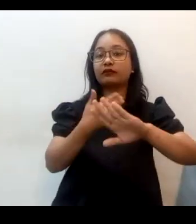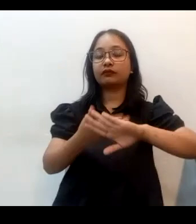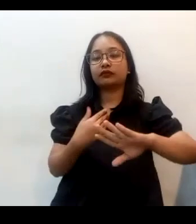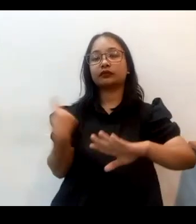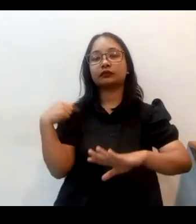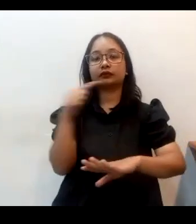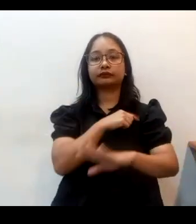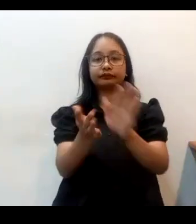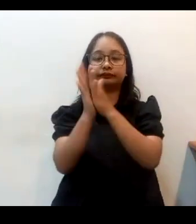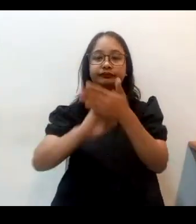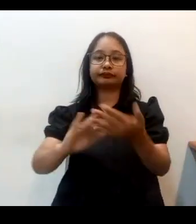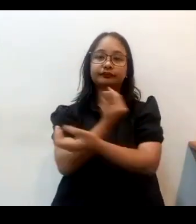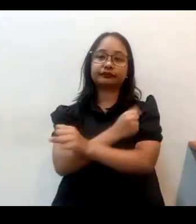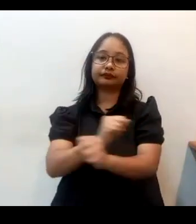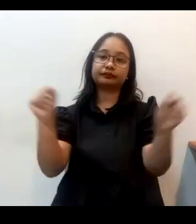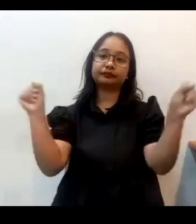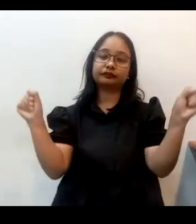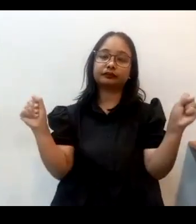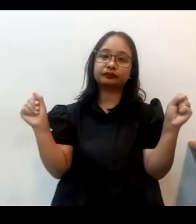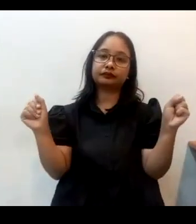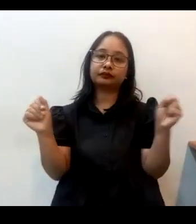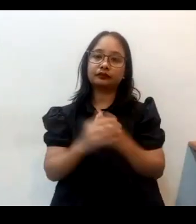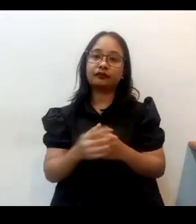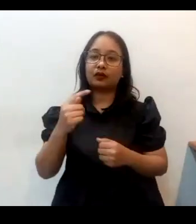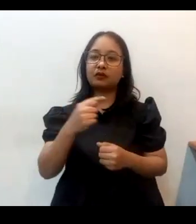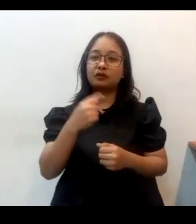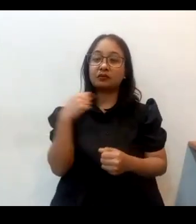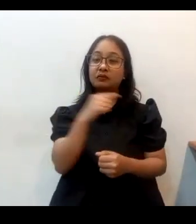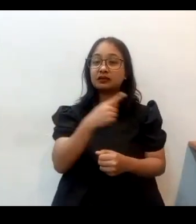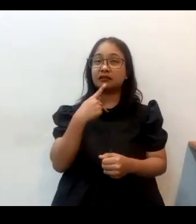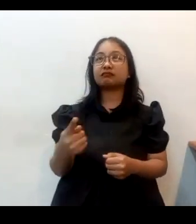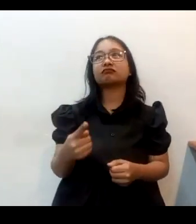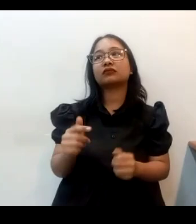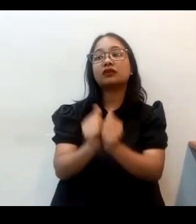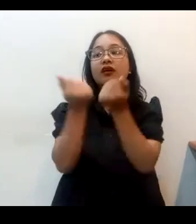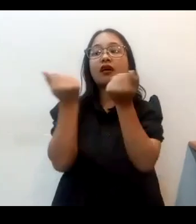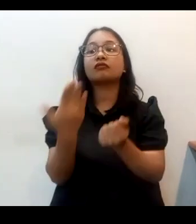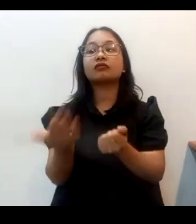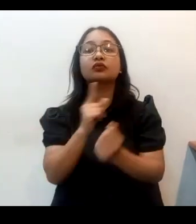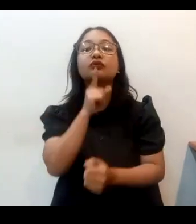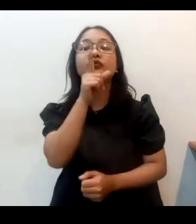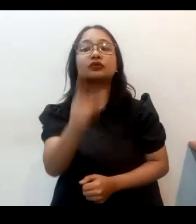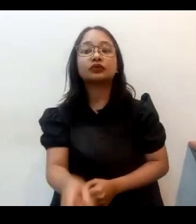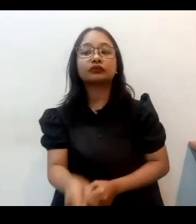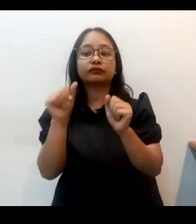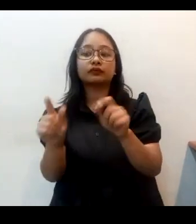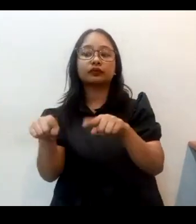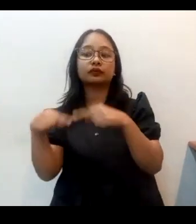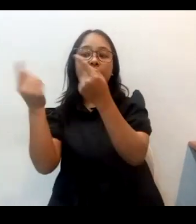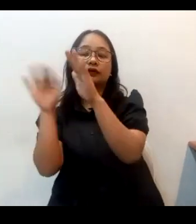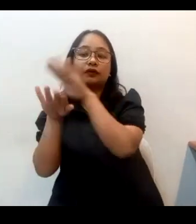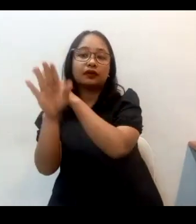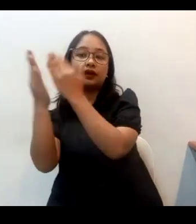say, are you sure to go to heaven before you die? Kaya di ba bago po tayo maligtas, sinasabi